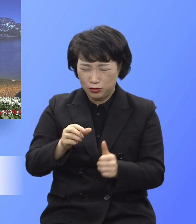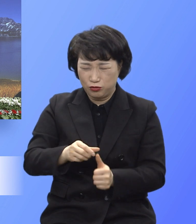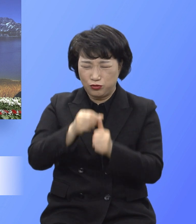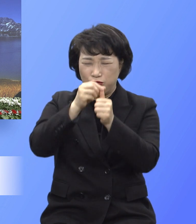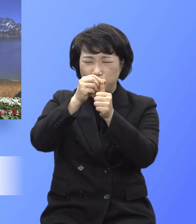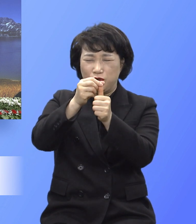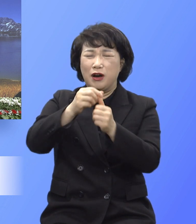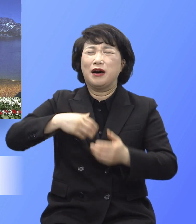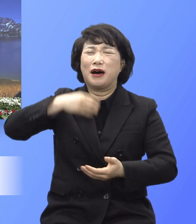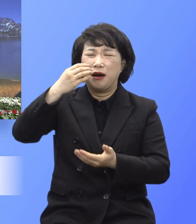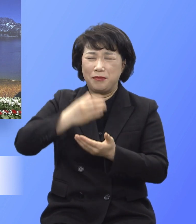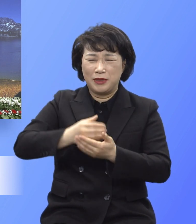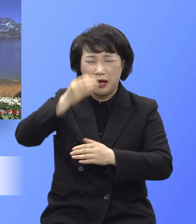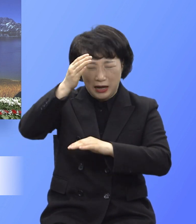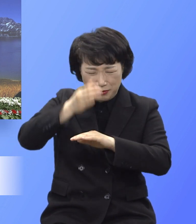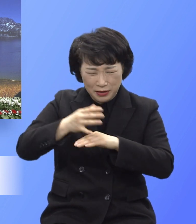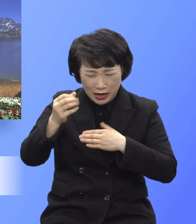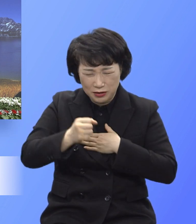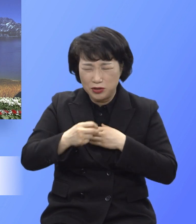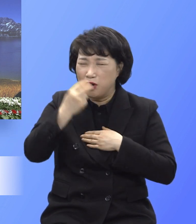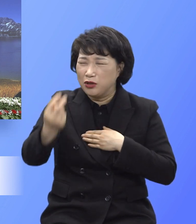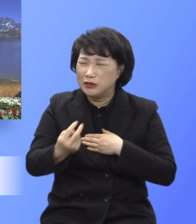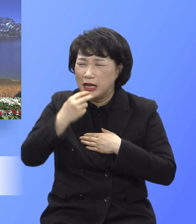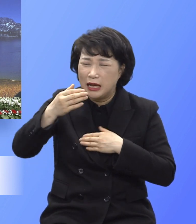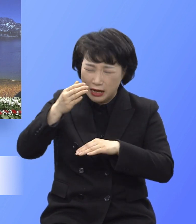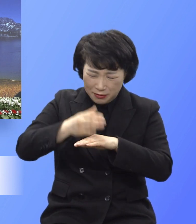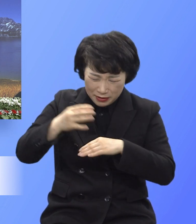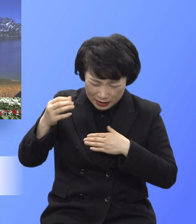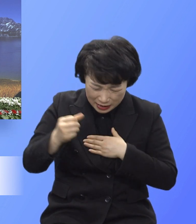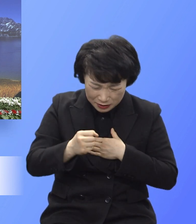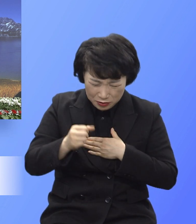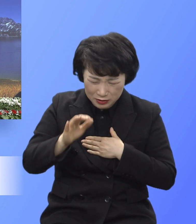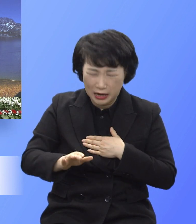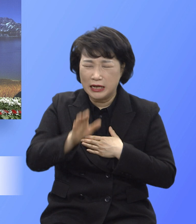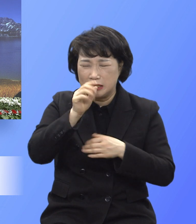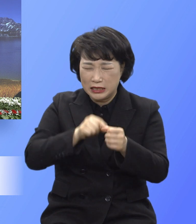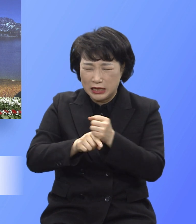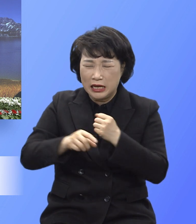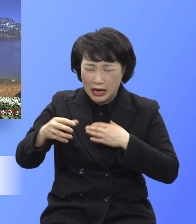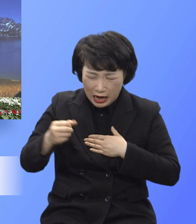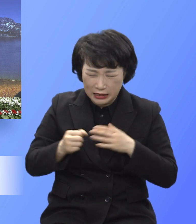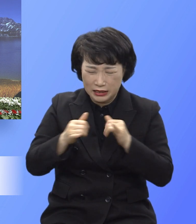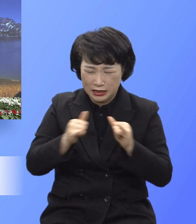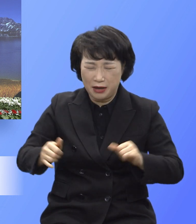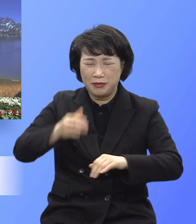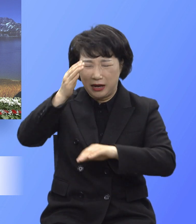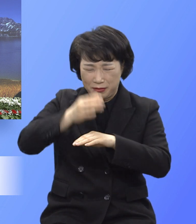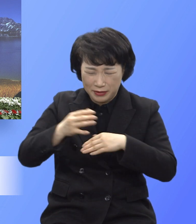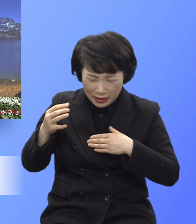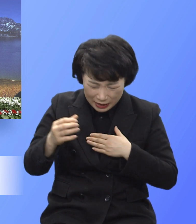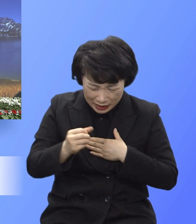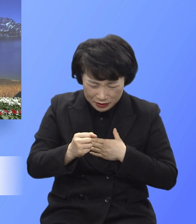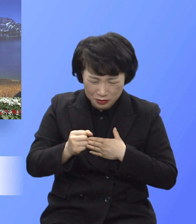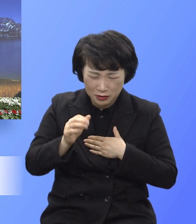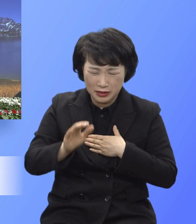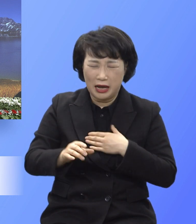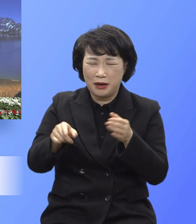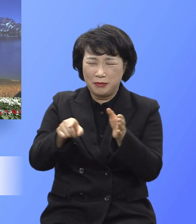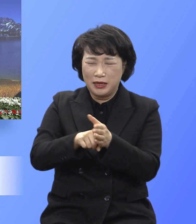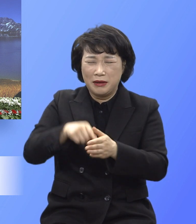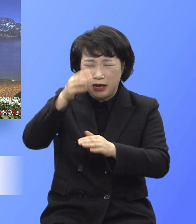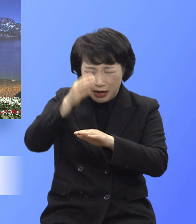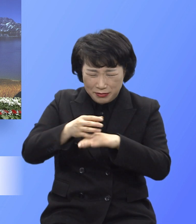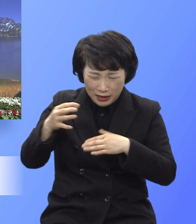구원받은 감격으로 영생의 감격으로 진리를 가진 자의 감격으로